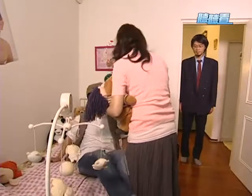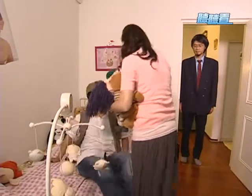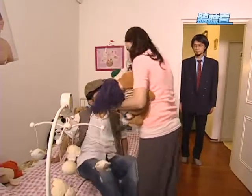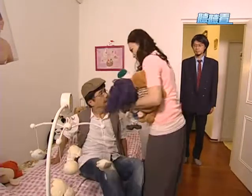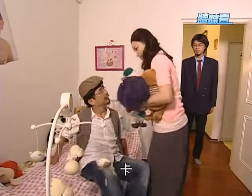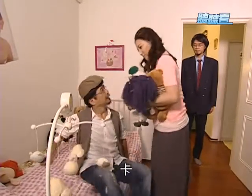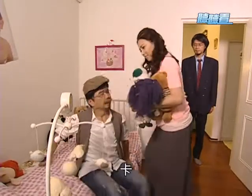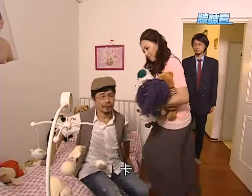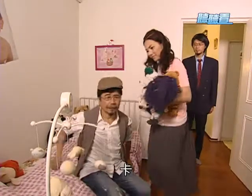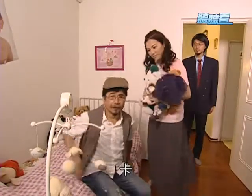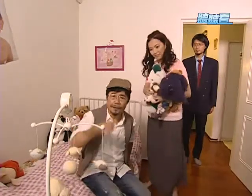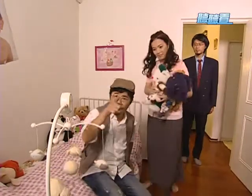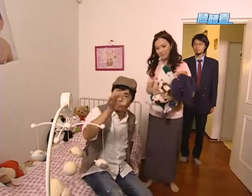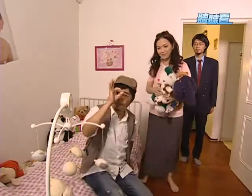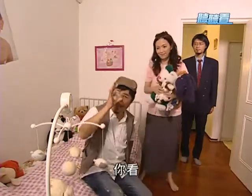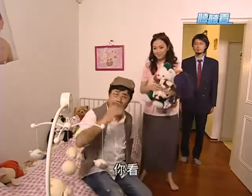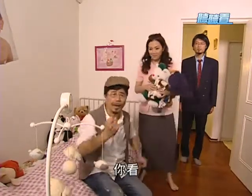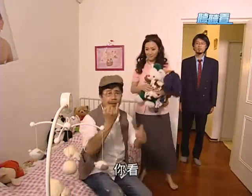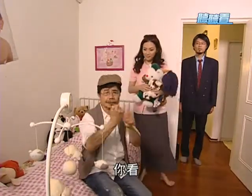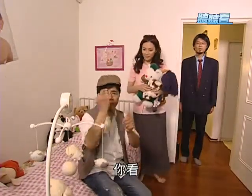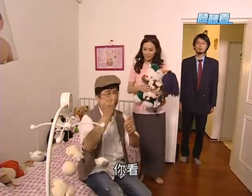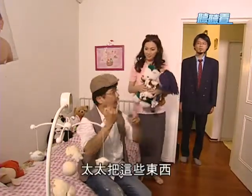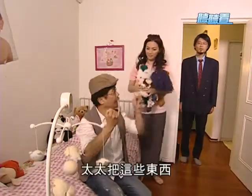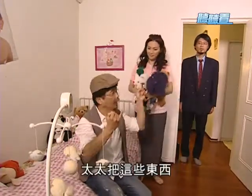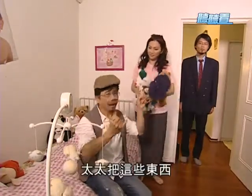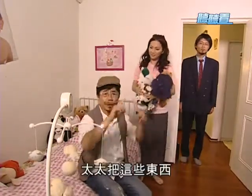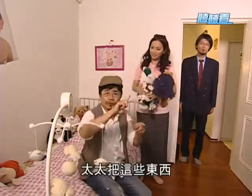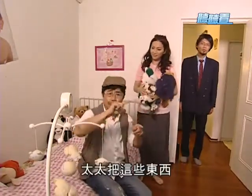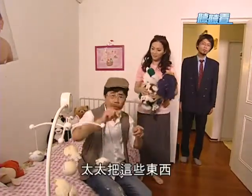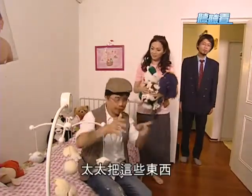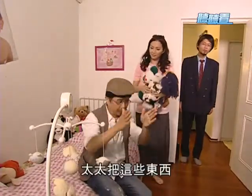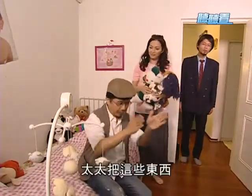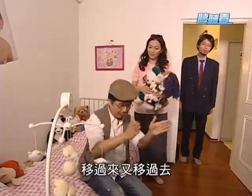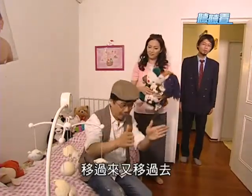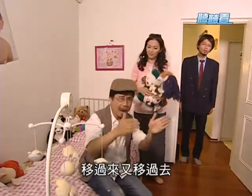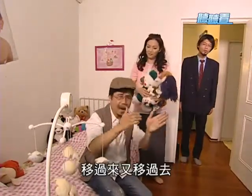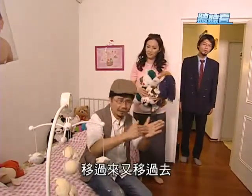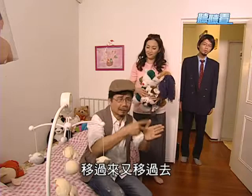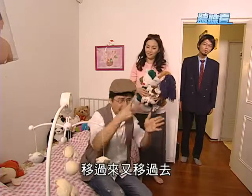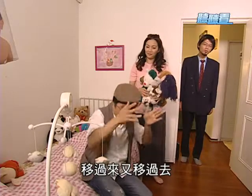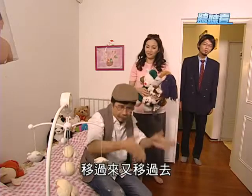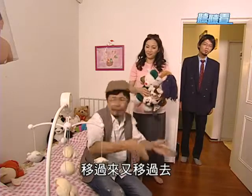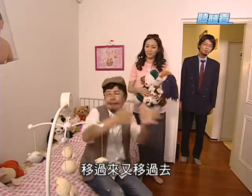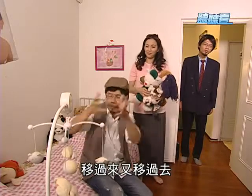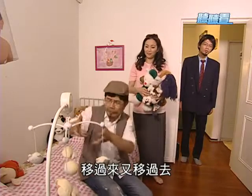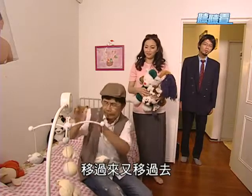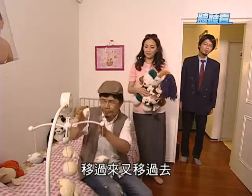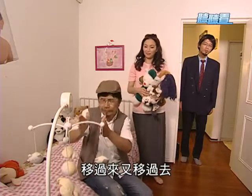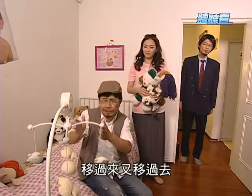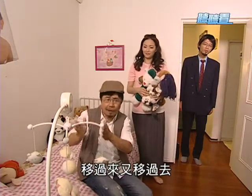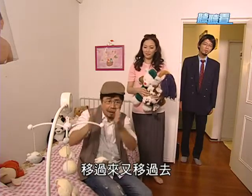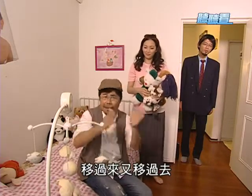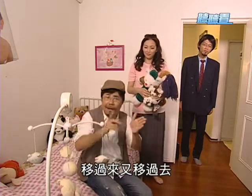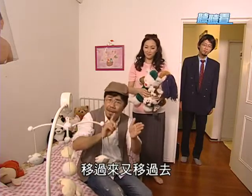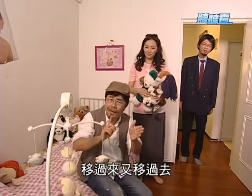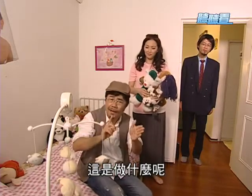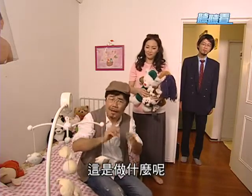啊，你看，太太把这些东西移过来，又移过去，这是做什